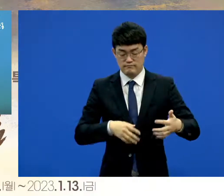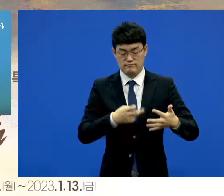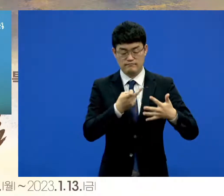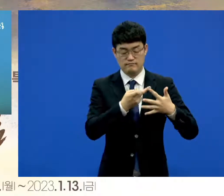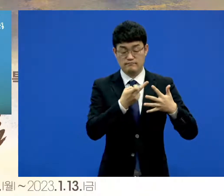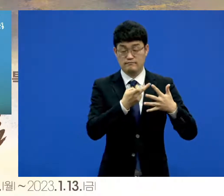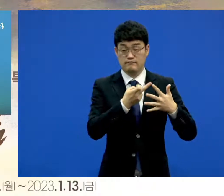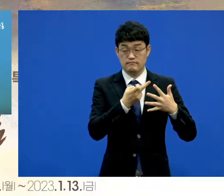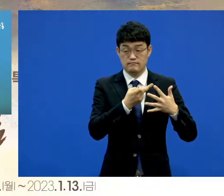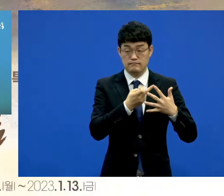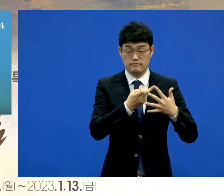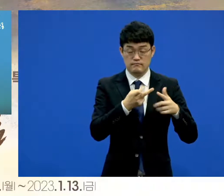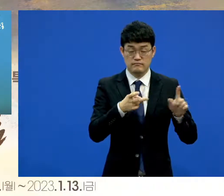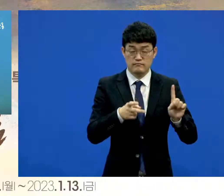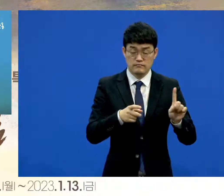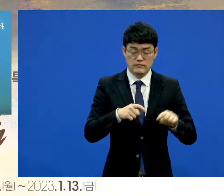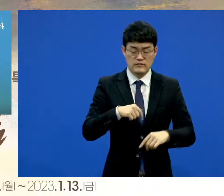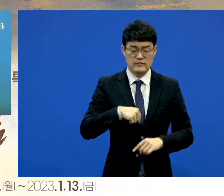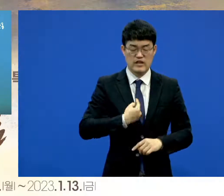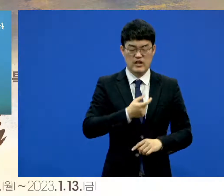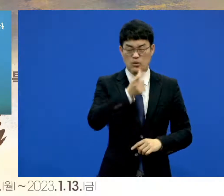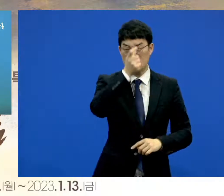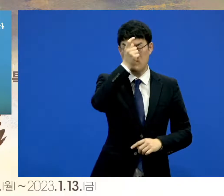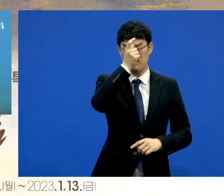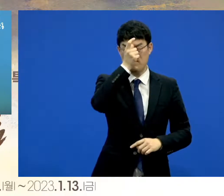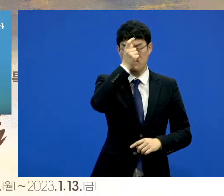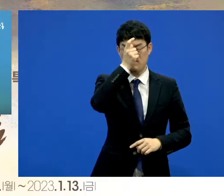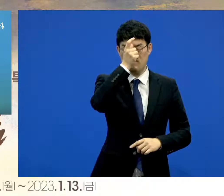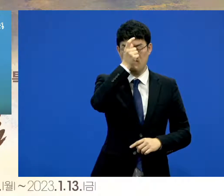탕자의 성향이 남아있다는 것입니다.